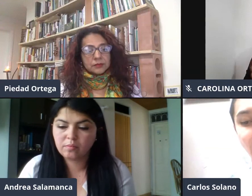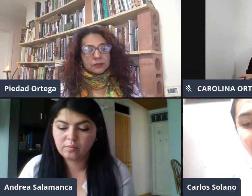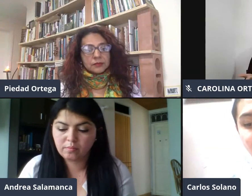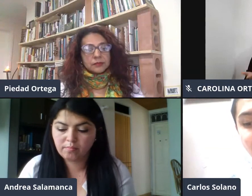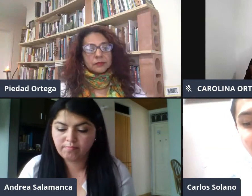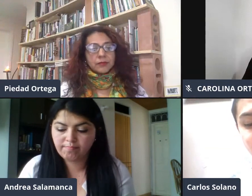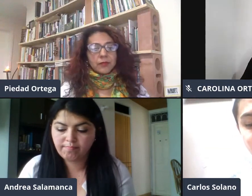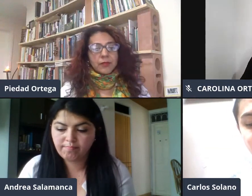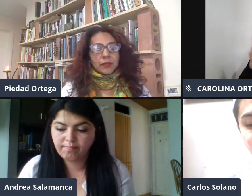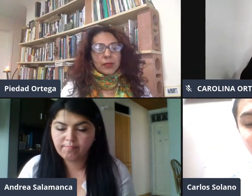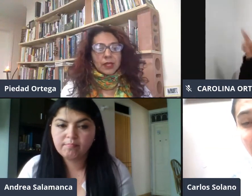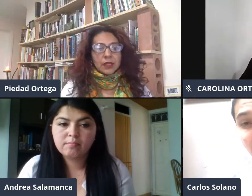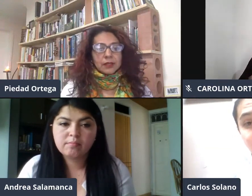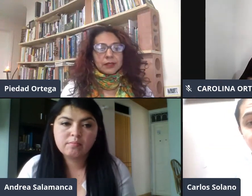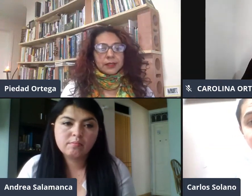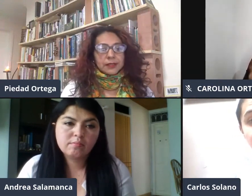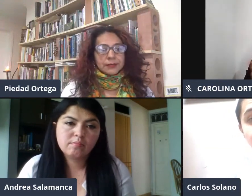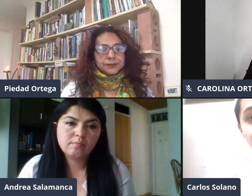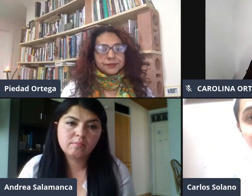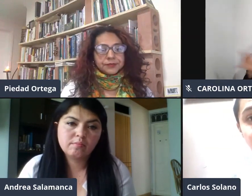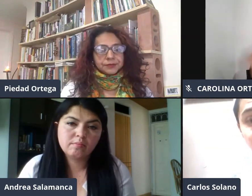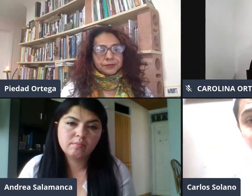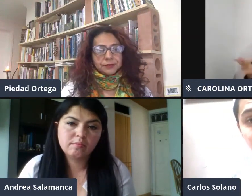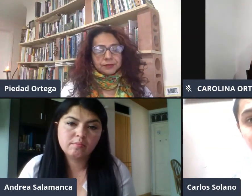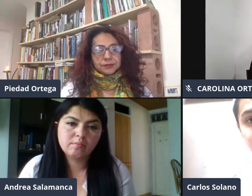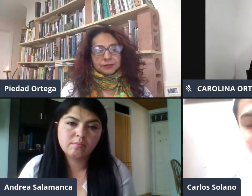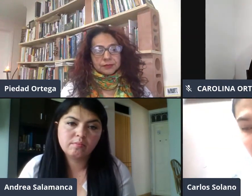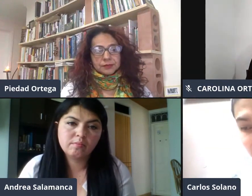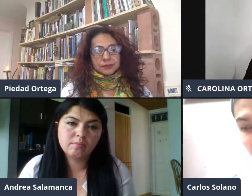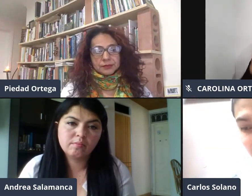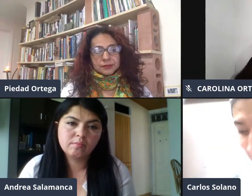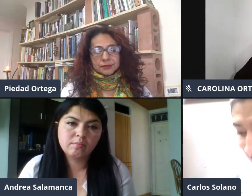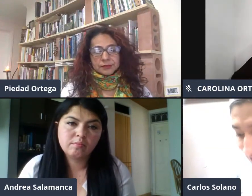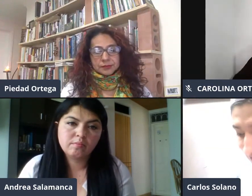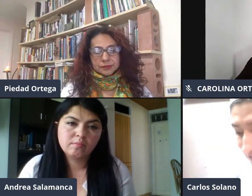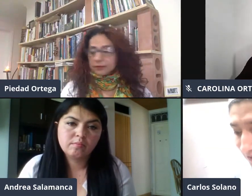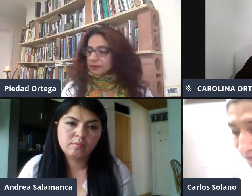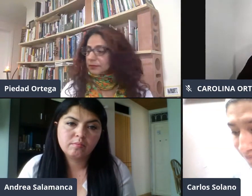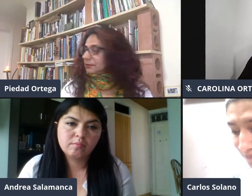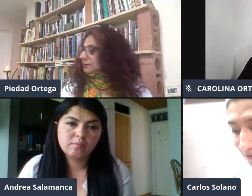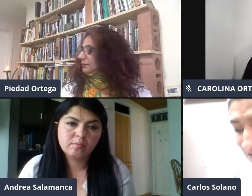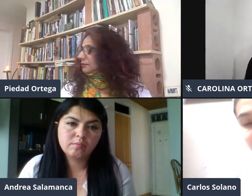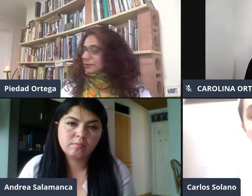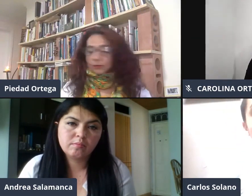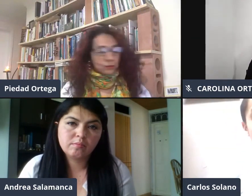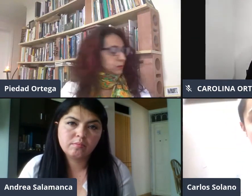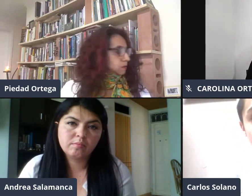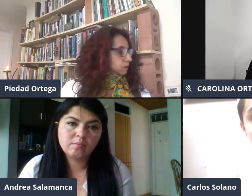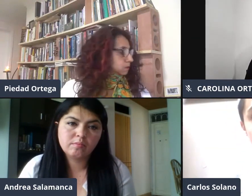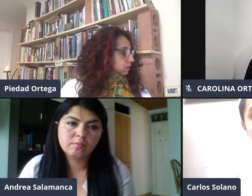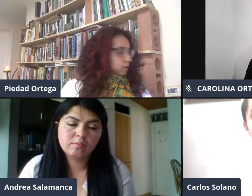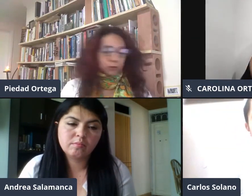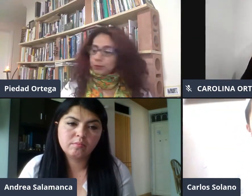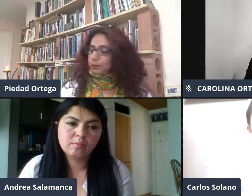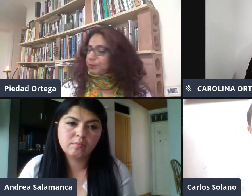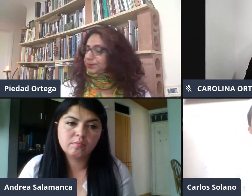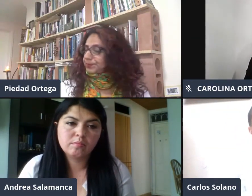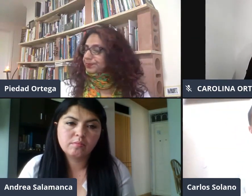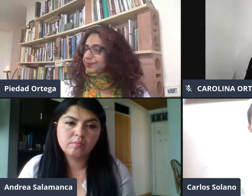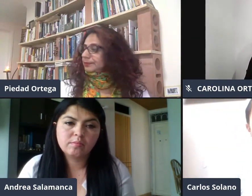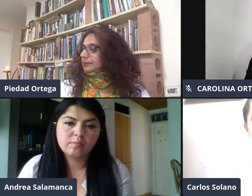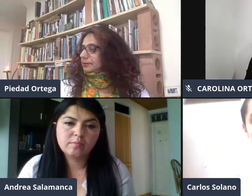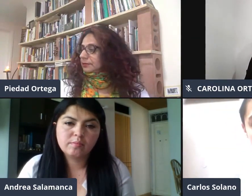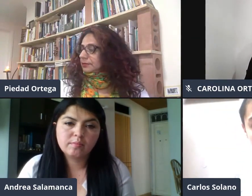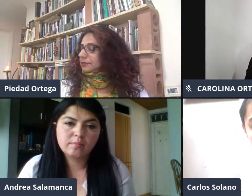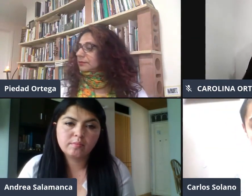del internet, de las redes, de los trabajos virtuales. Entonces, es una compañera también de la